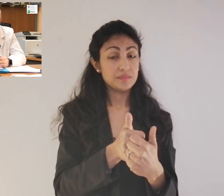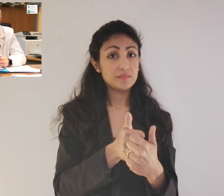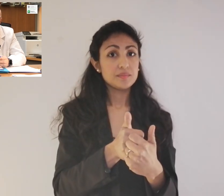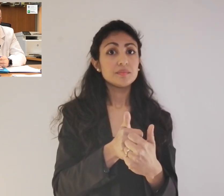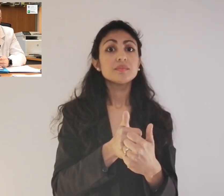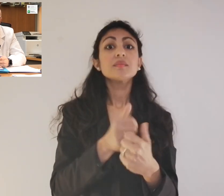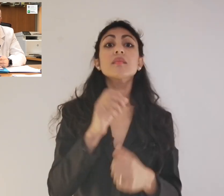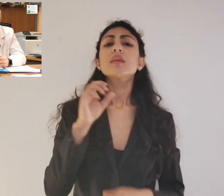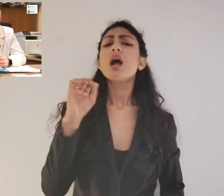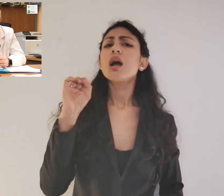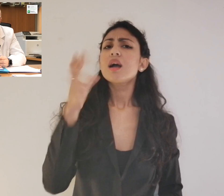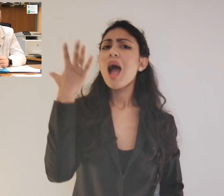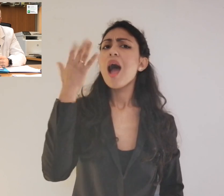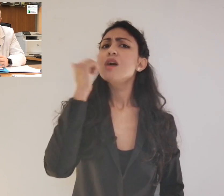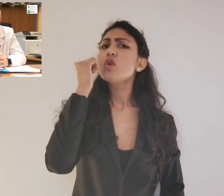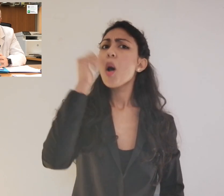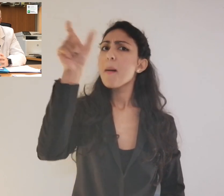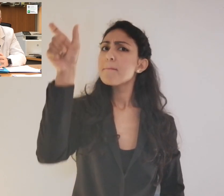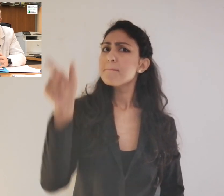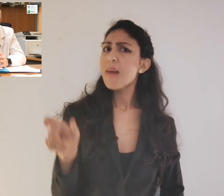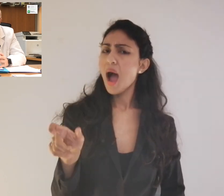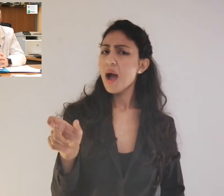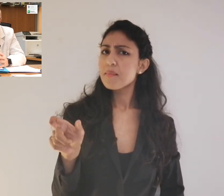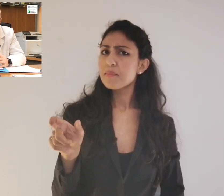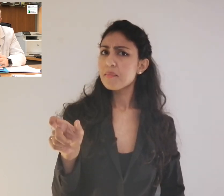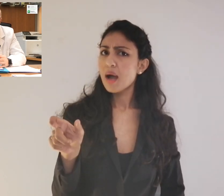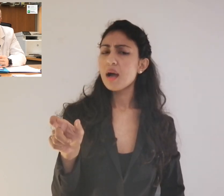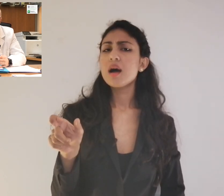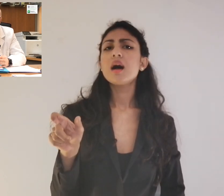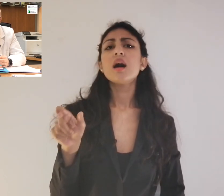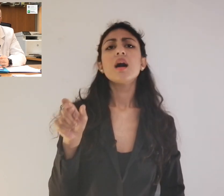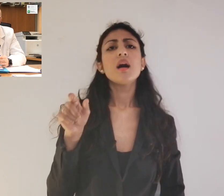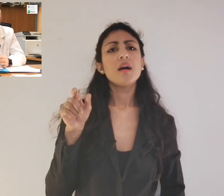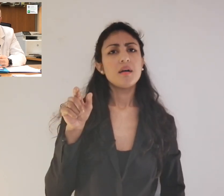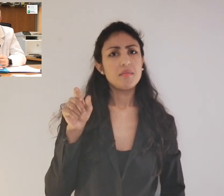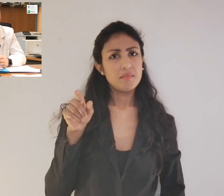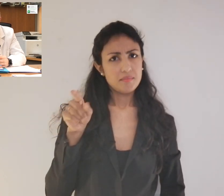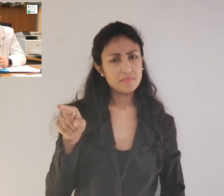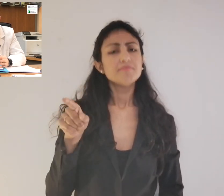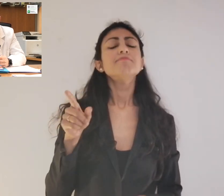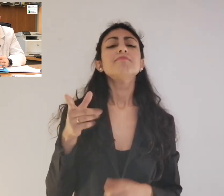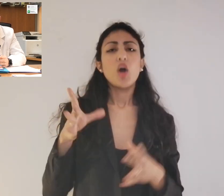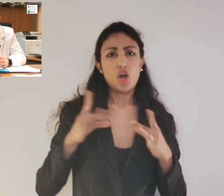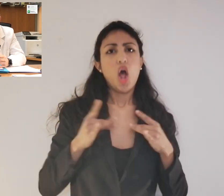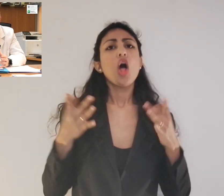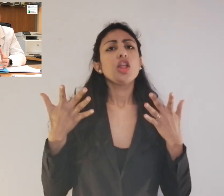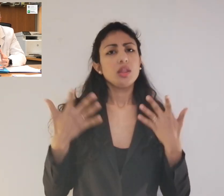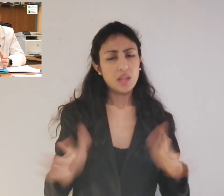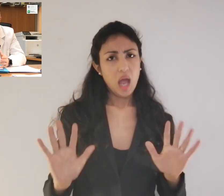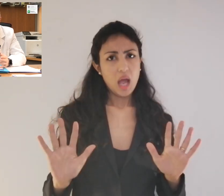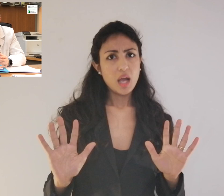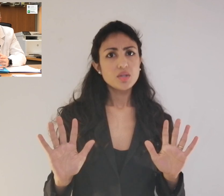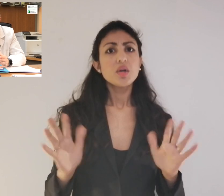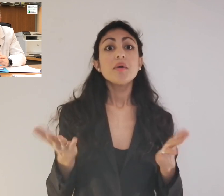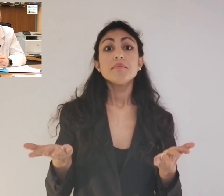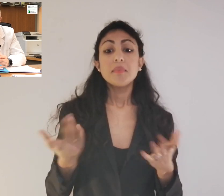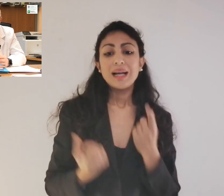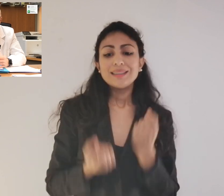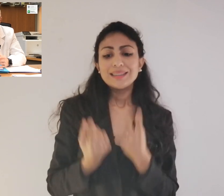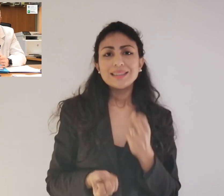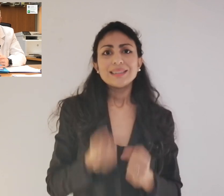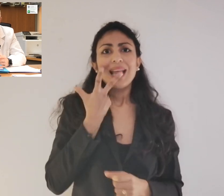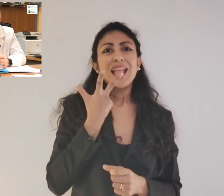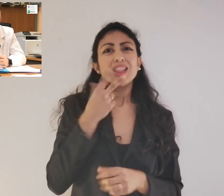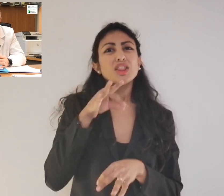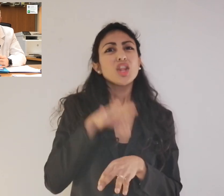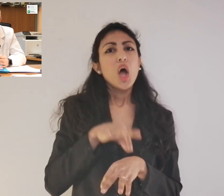sono rafforzate. Dobbiamo distinguere due situazioni. Una situazione in cui la mamma è positiva